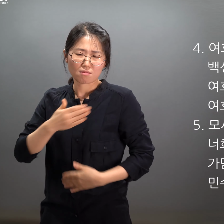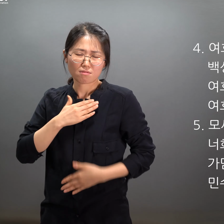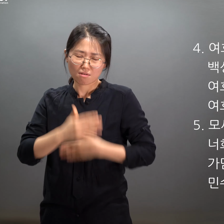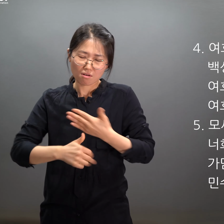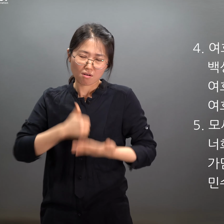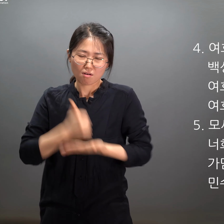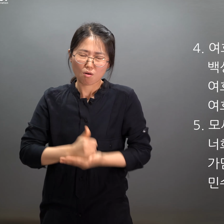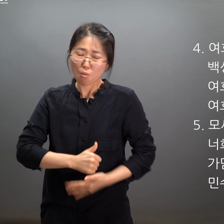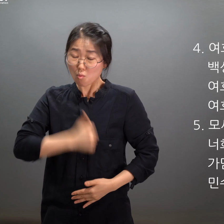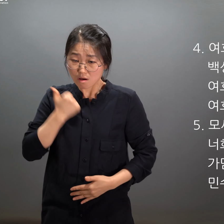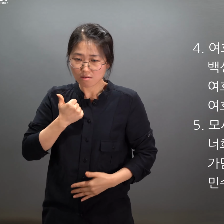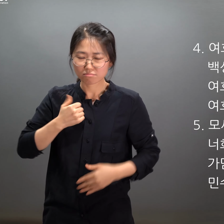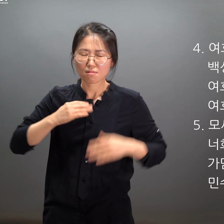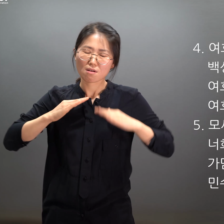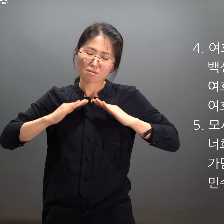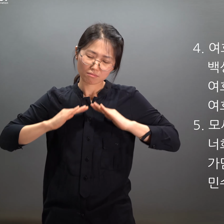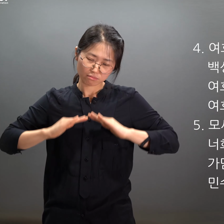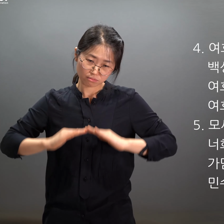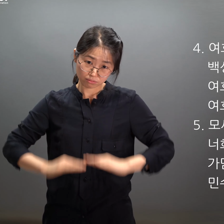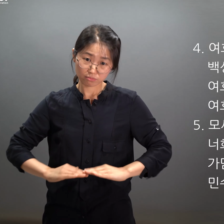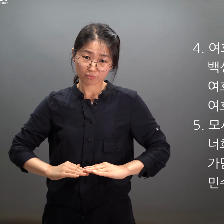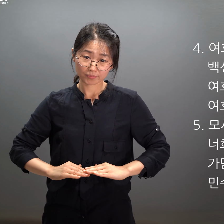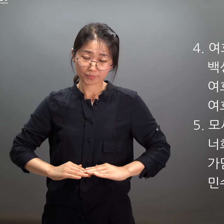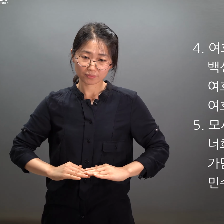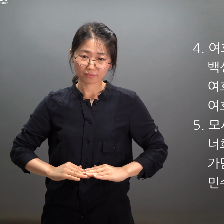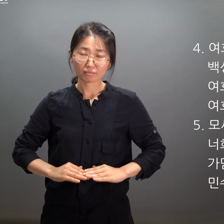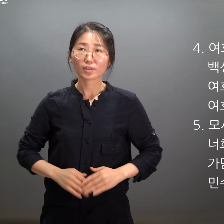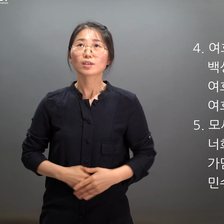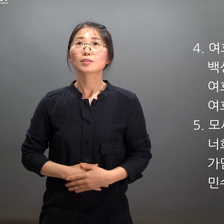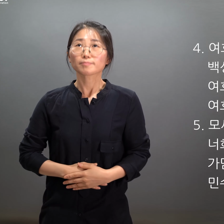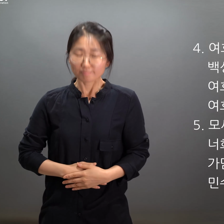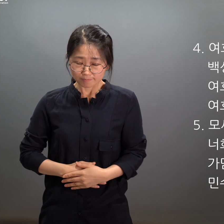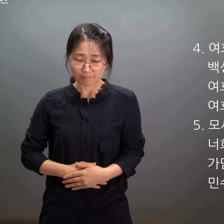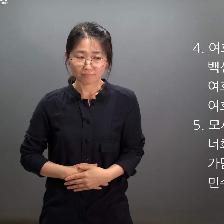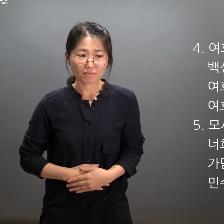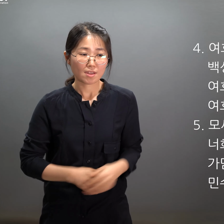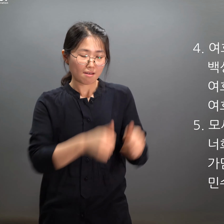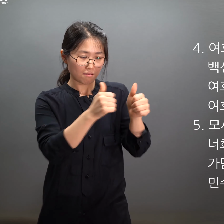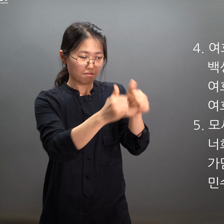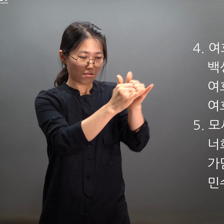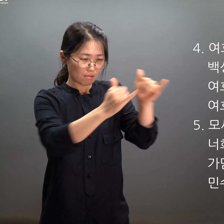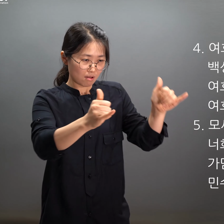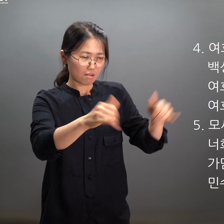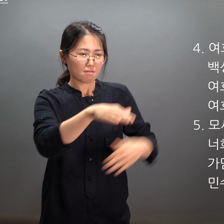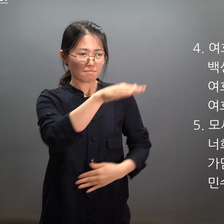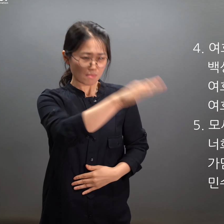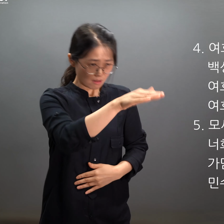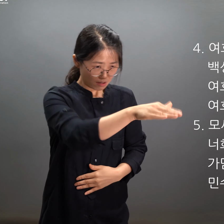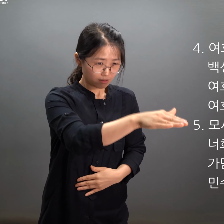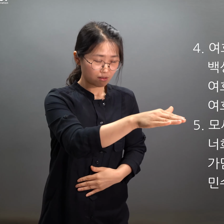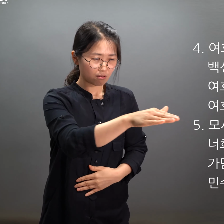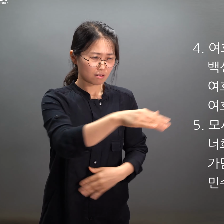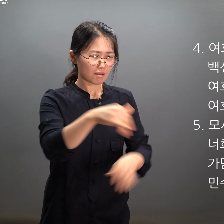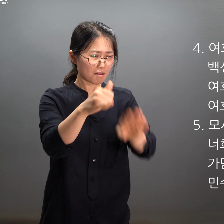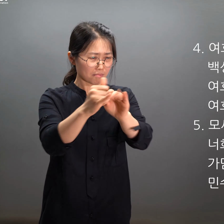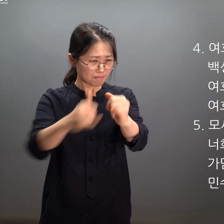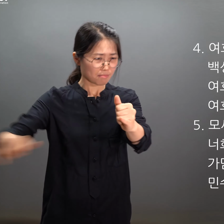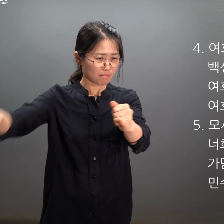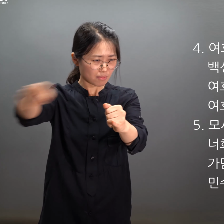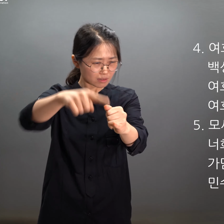진노가 이스라엘에게서 떠나리라. 모세가 이스라엘 재판관들에게 이르되 너희는